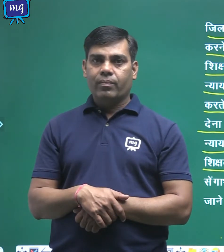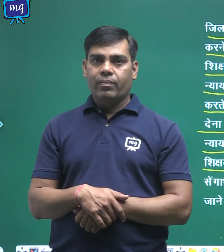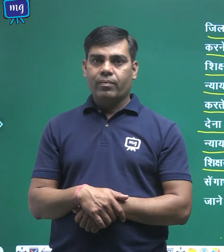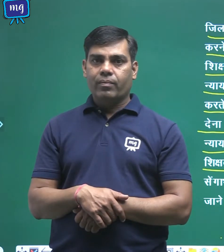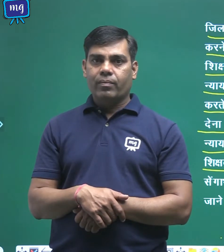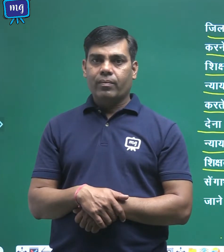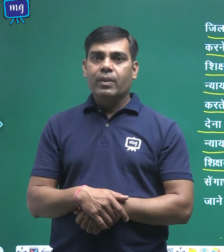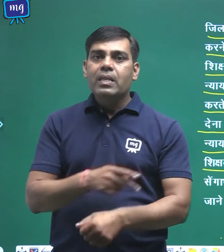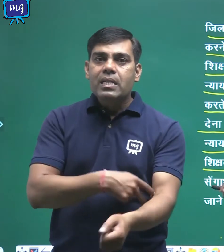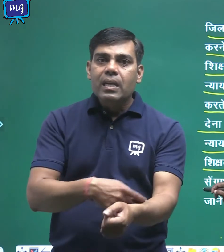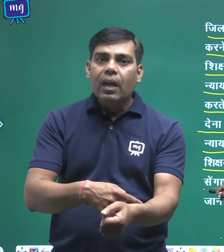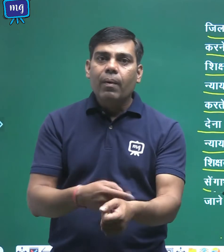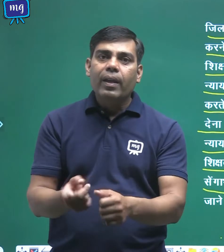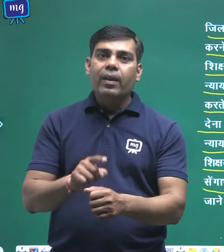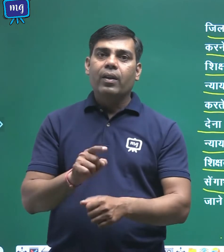सेगाबाई को